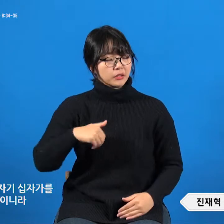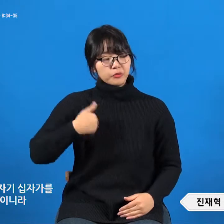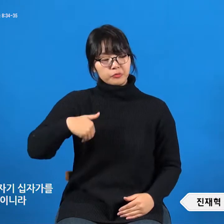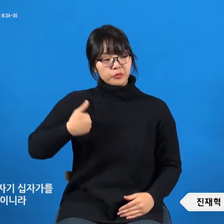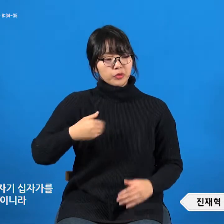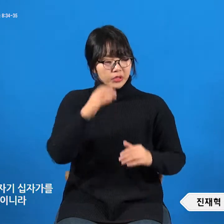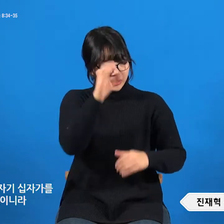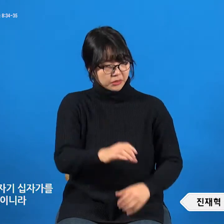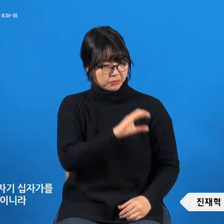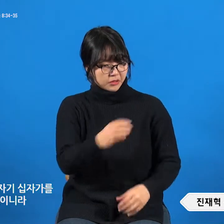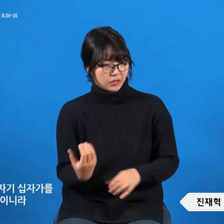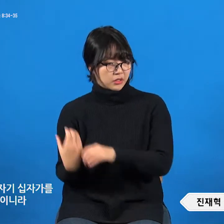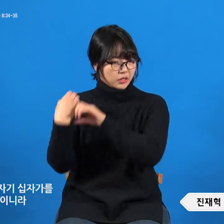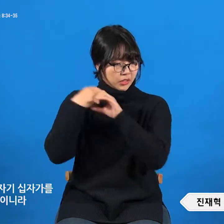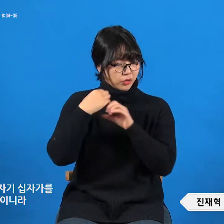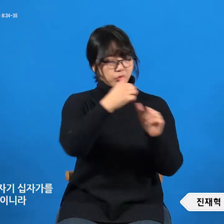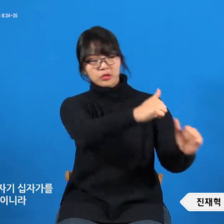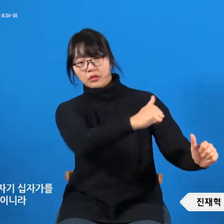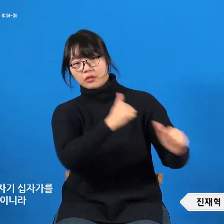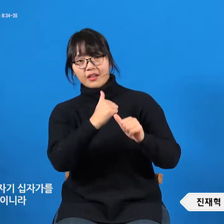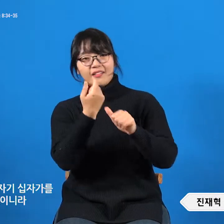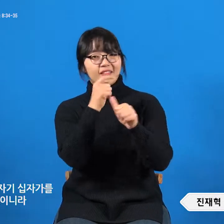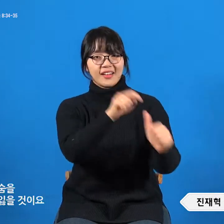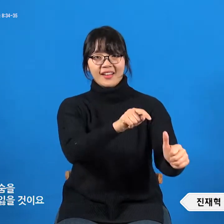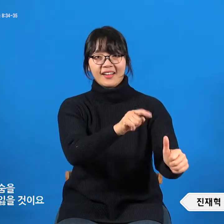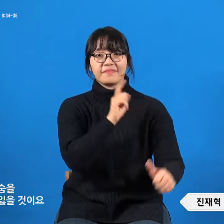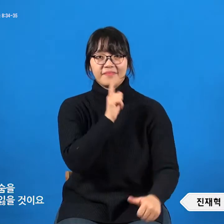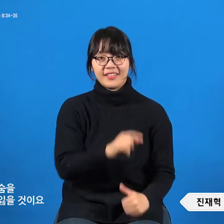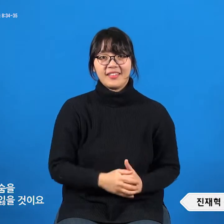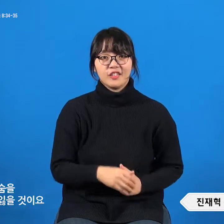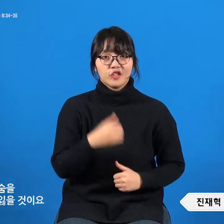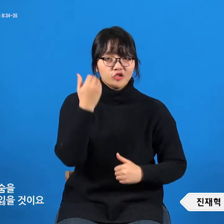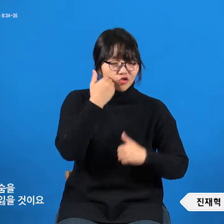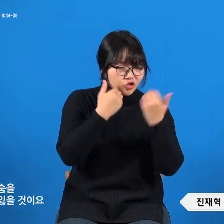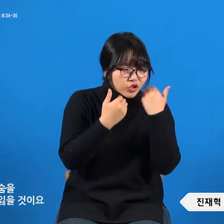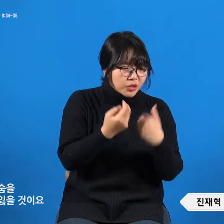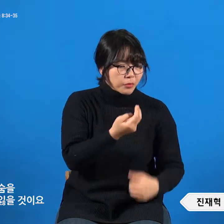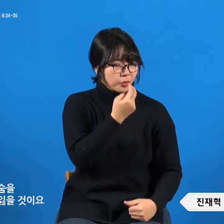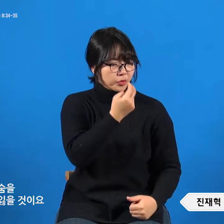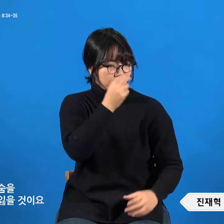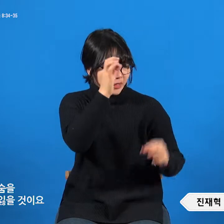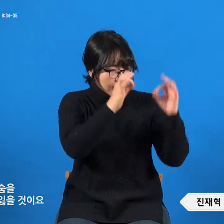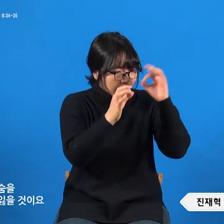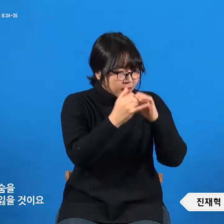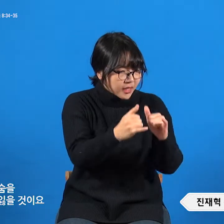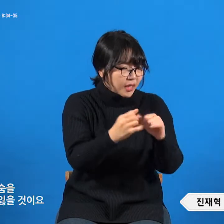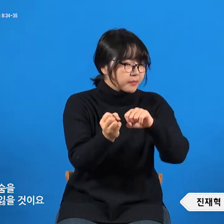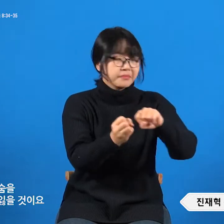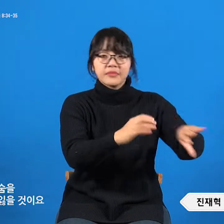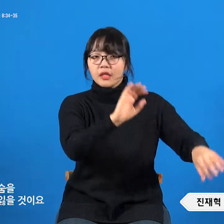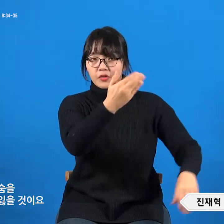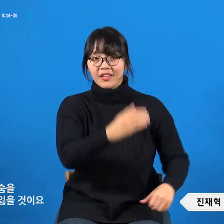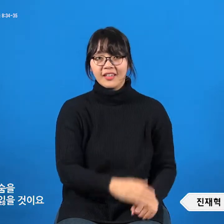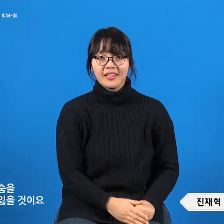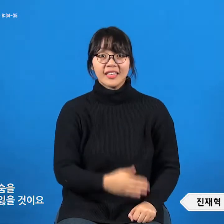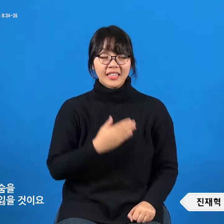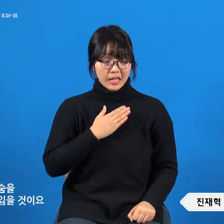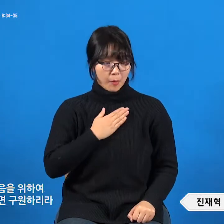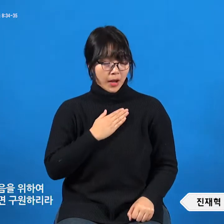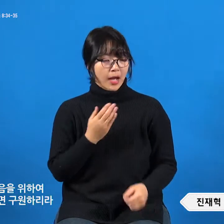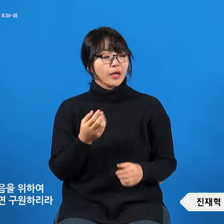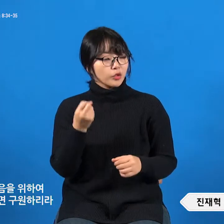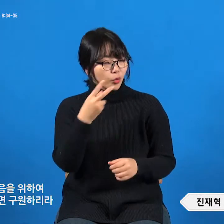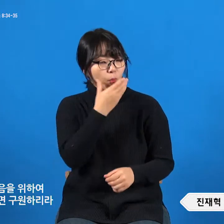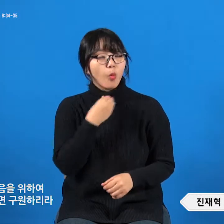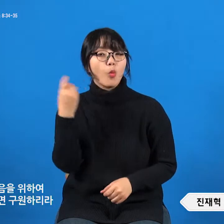자기 십자가를 지고 나를 따를 것이니라. 누구든지 자기 목숨을 구원하고자 하면 잃을 것이요 누구든지 나와